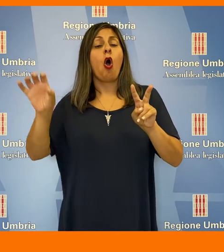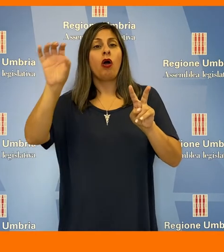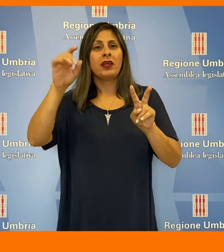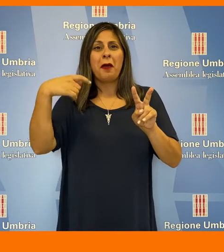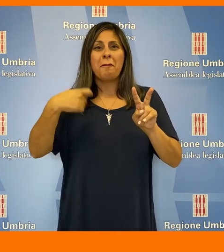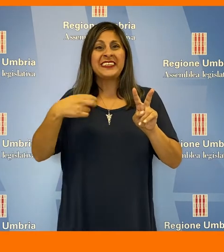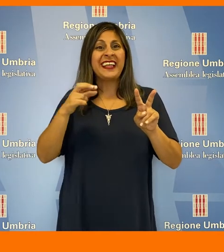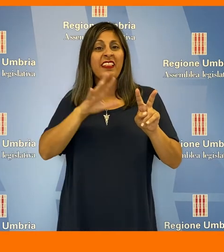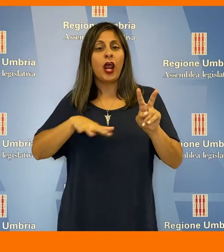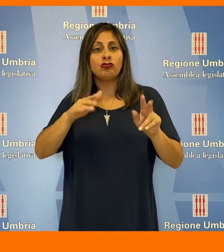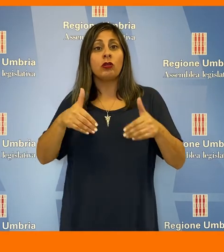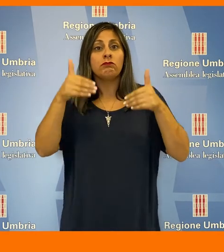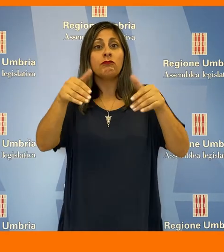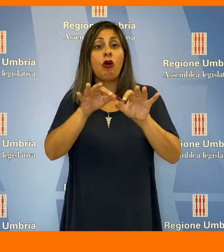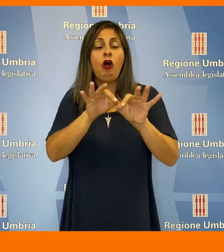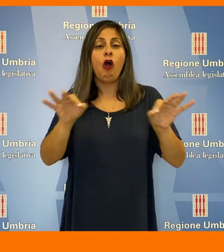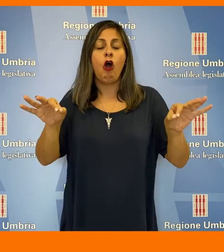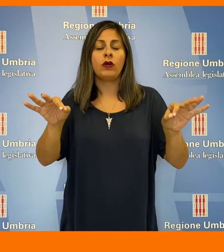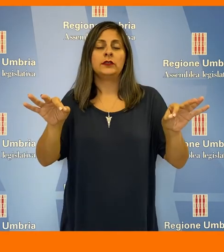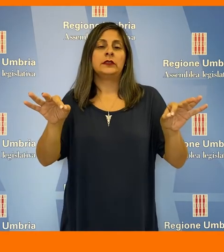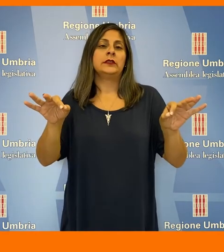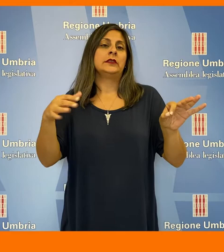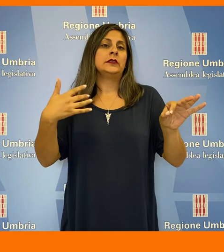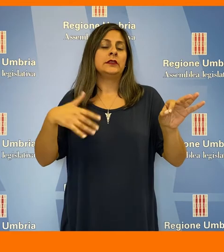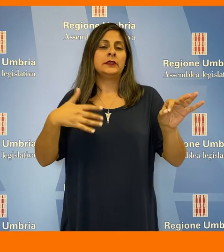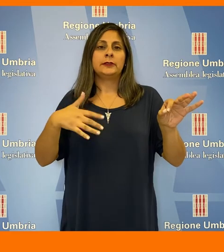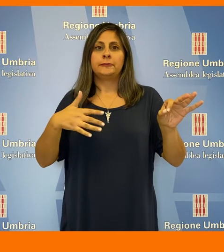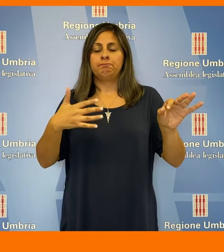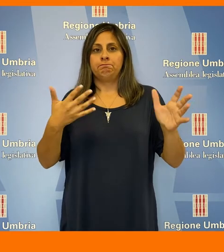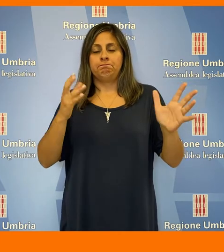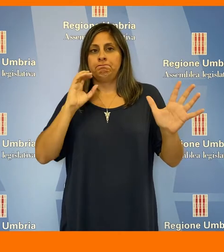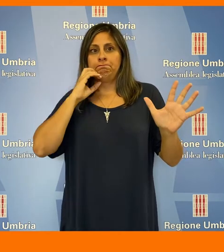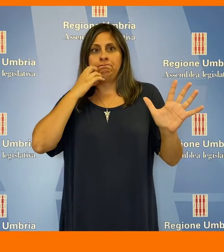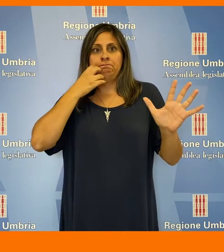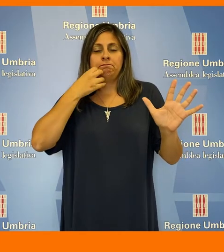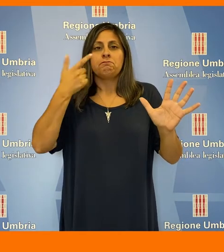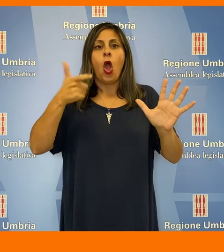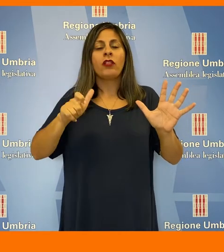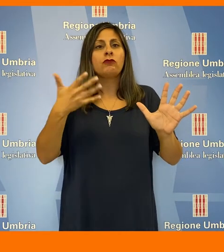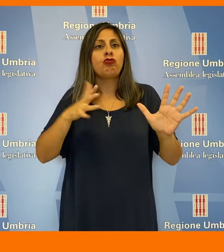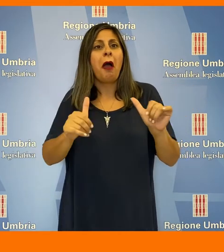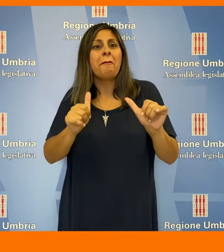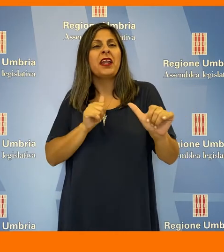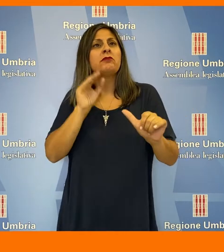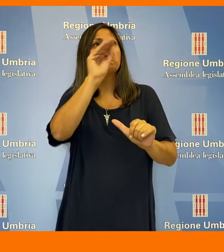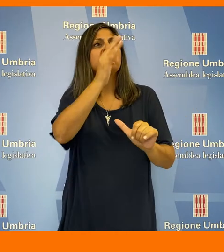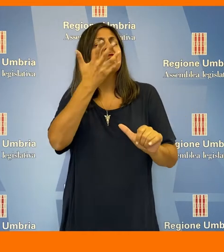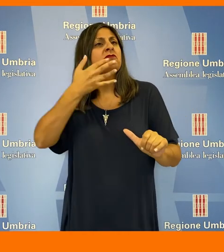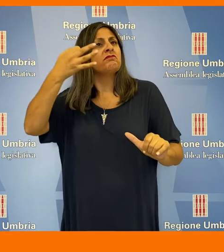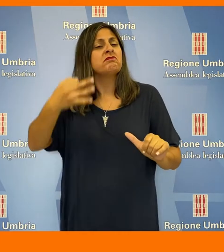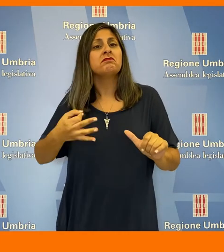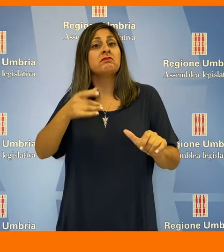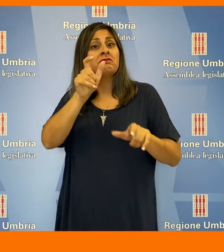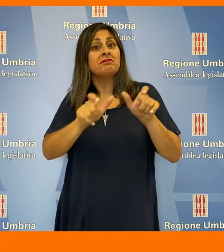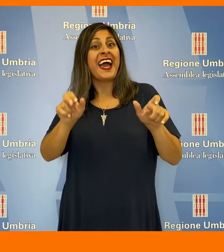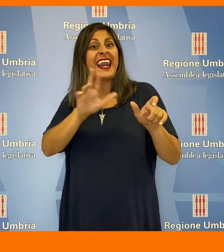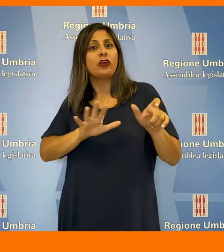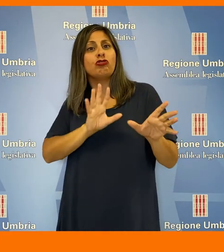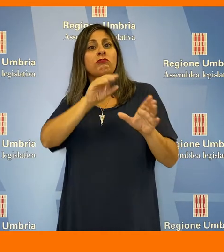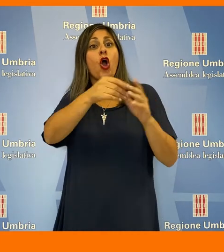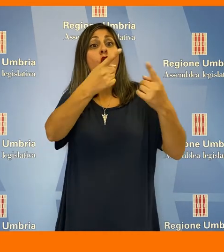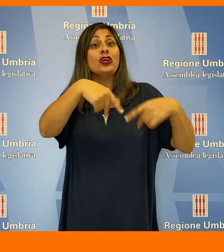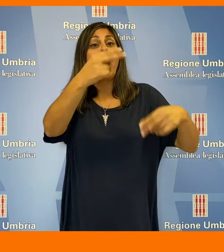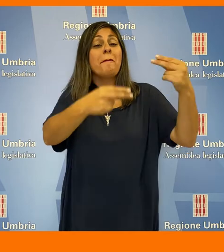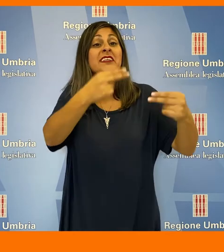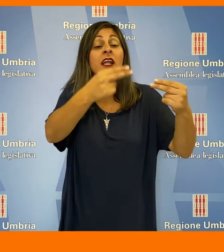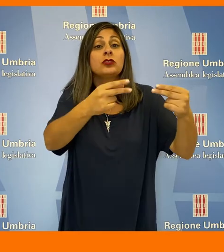regionale dell'Umbria alla 53esima edizione del Festival delle Nazioni è stata surreale, dopo aver reclamato e